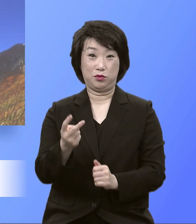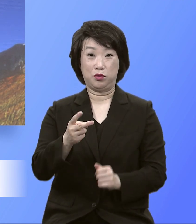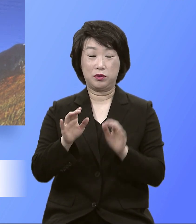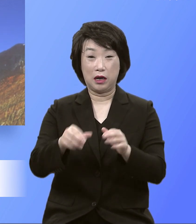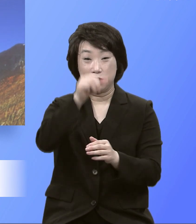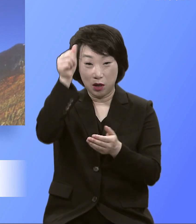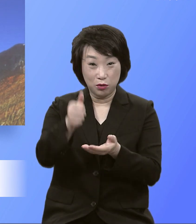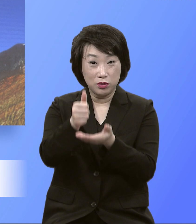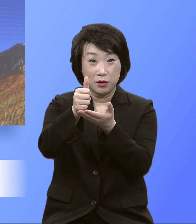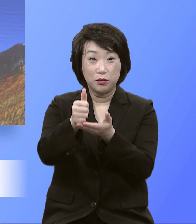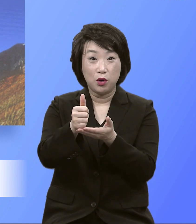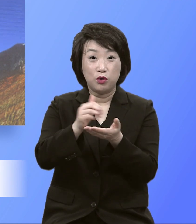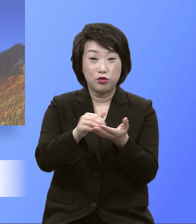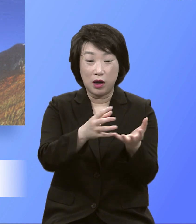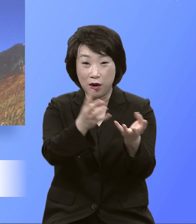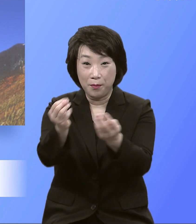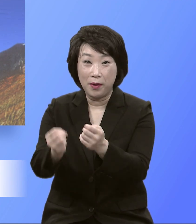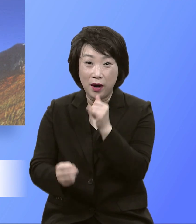여러분. 장로님들도